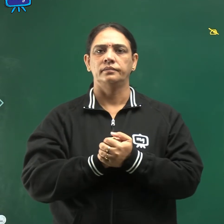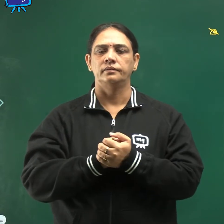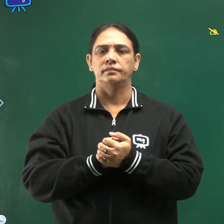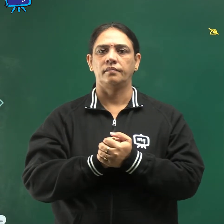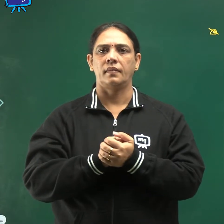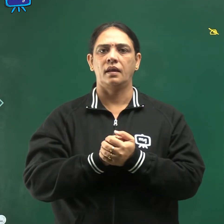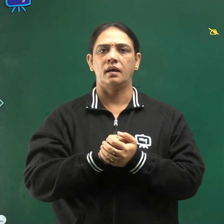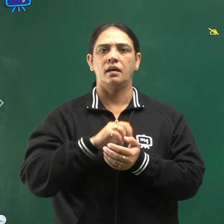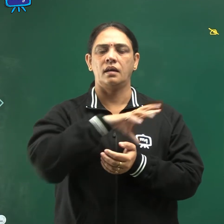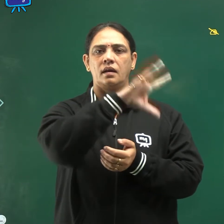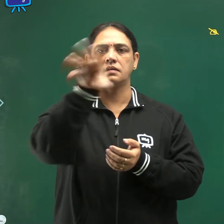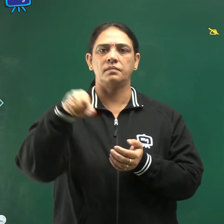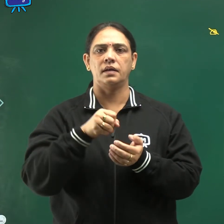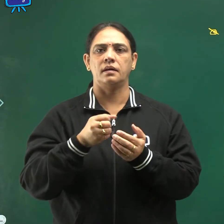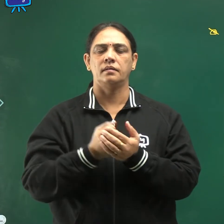ये सभी